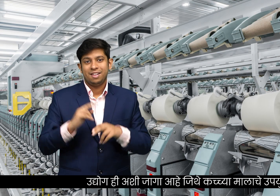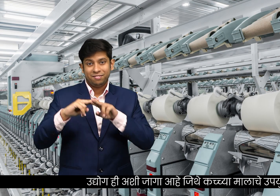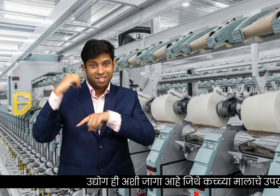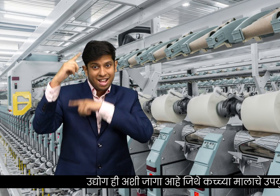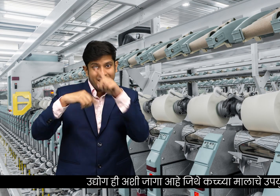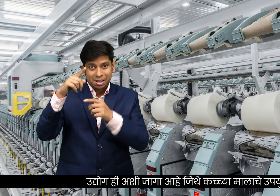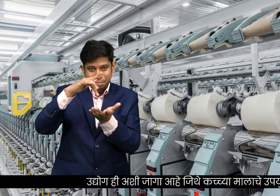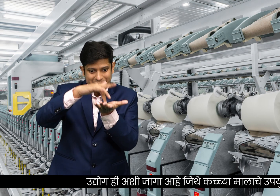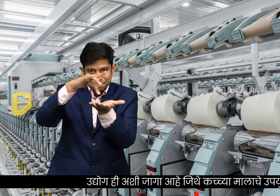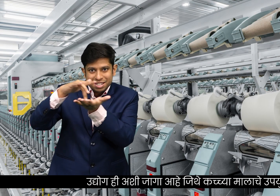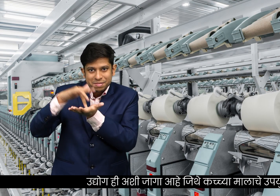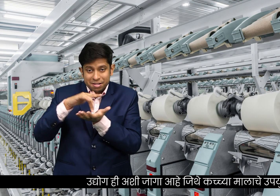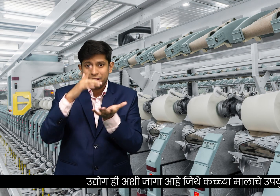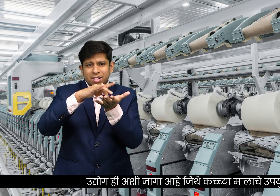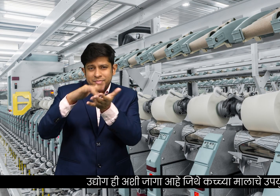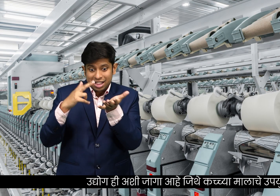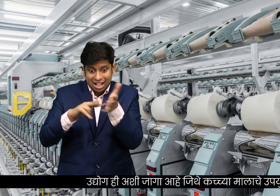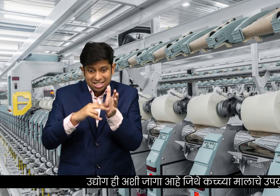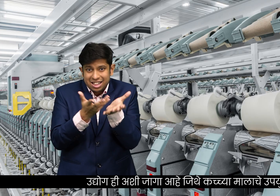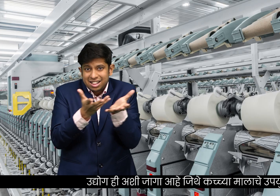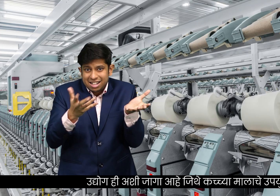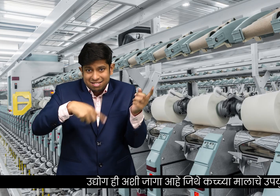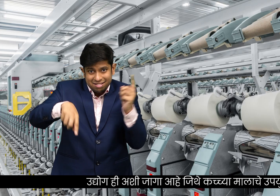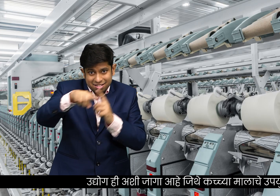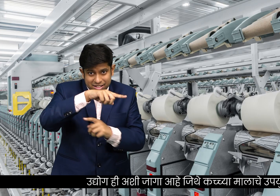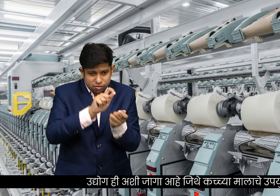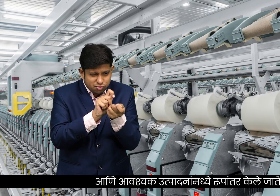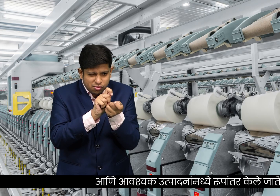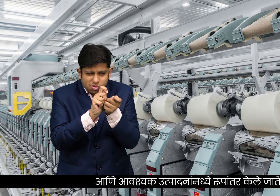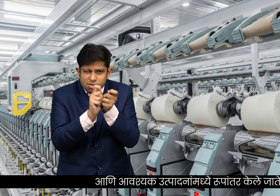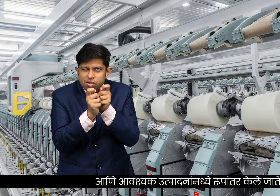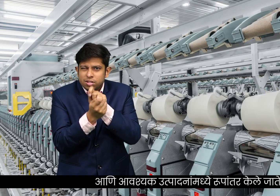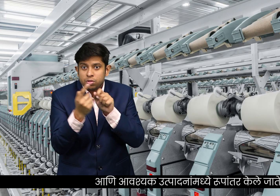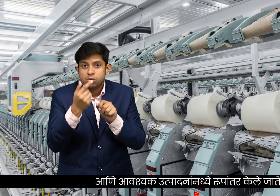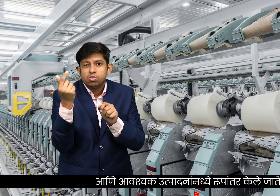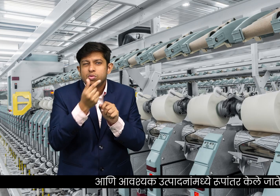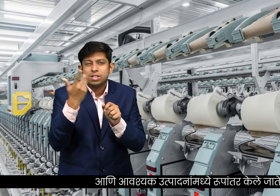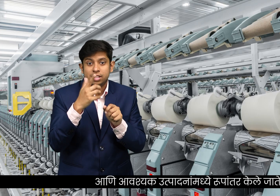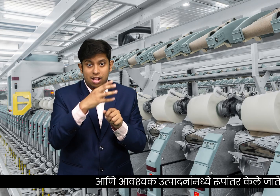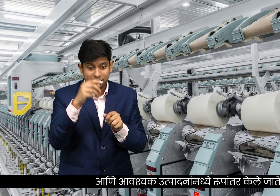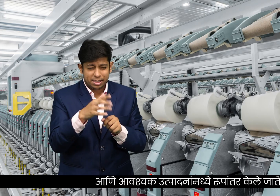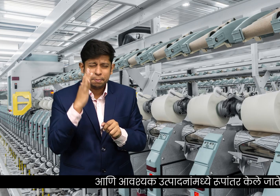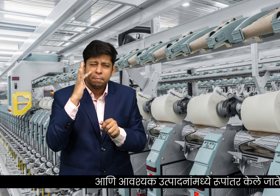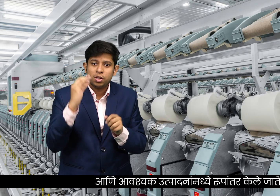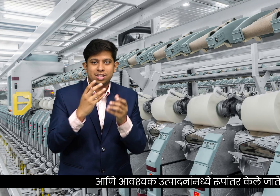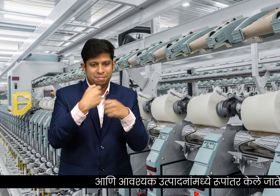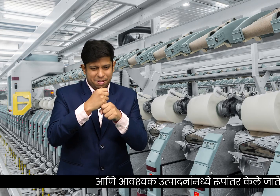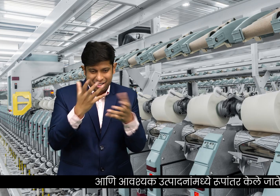उद्योग ही अशी जागा आहे जिथे कच्च्या मालाचा उपयुक्त आणि आवश्यक उत्पादनांमध्ये रूपांतर केले